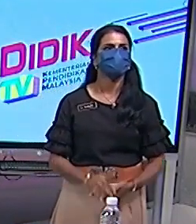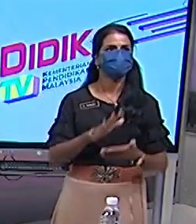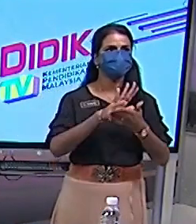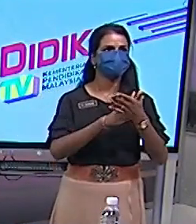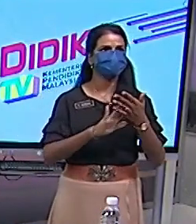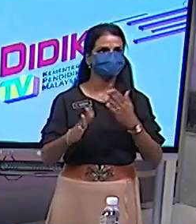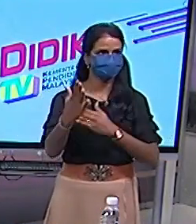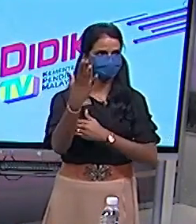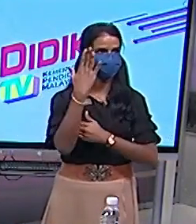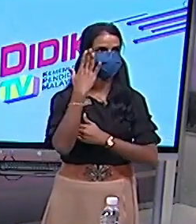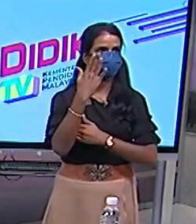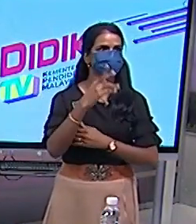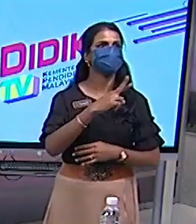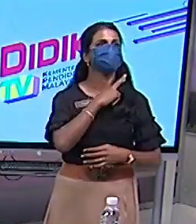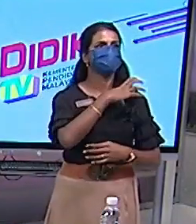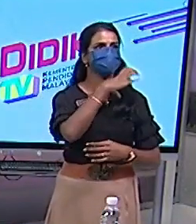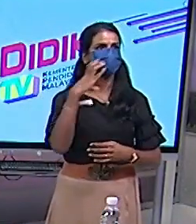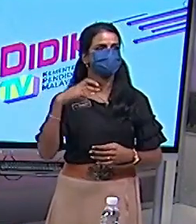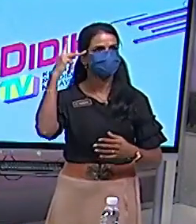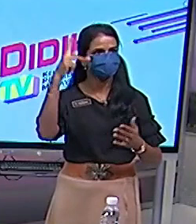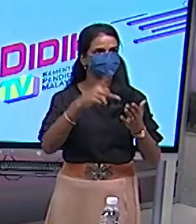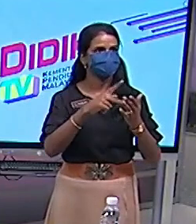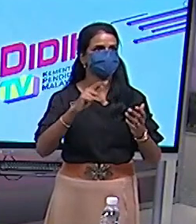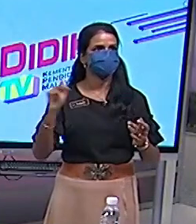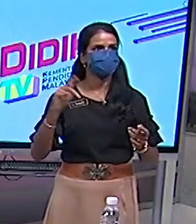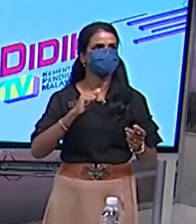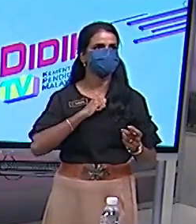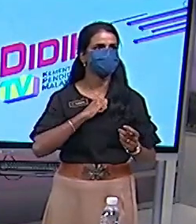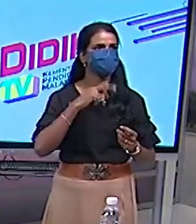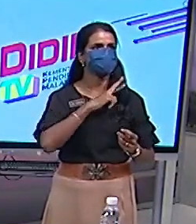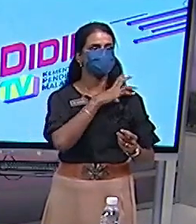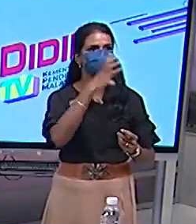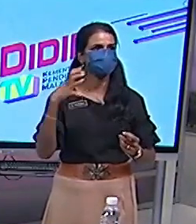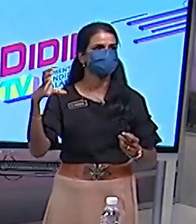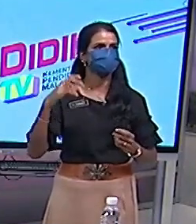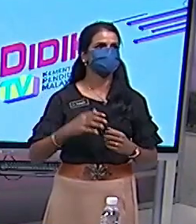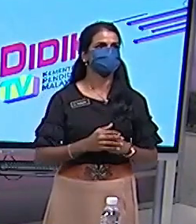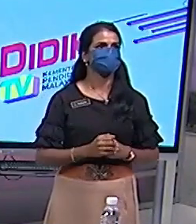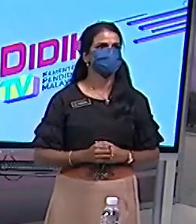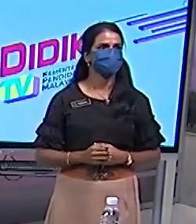Pei Wan dahulu. Sila perkenalkan diri, adik. Kenalkan diri, Ru Chua.